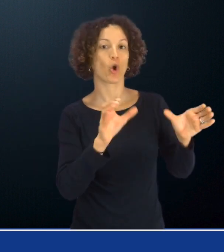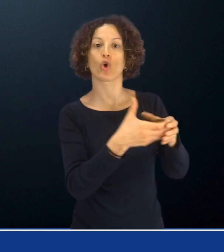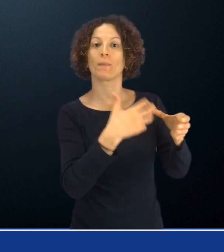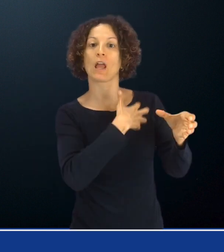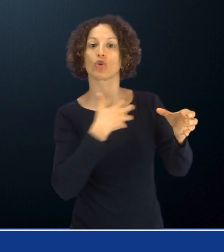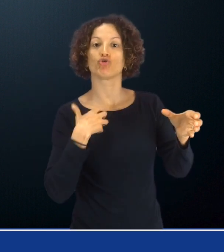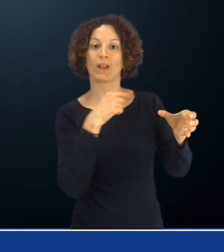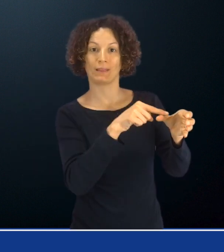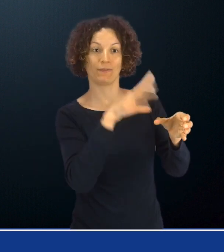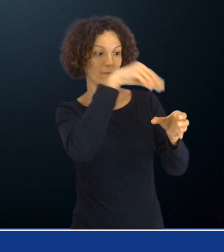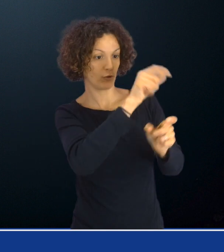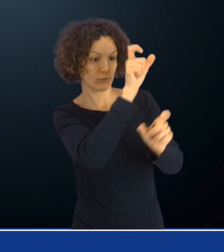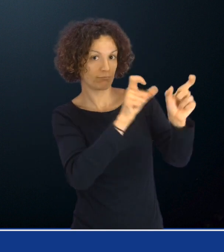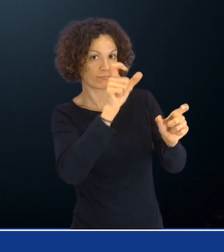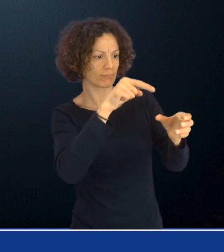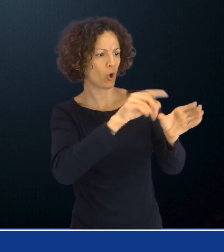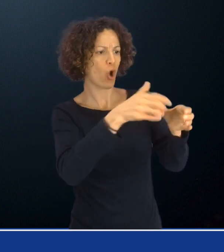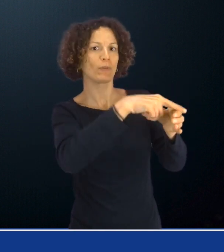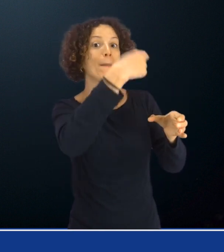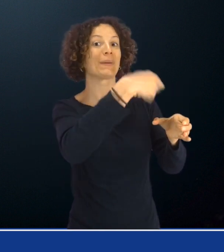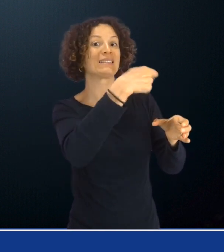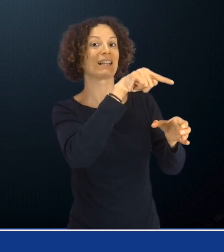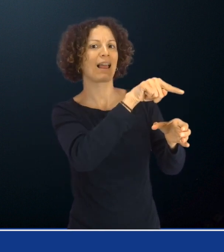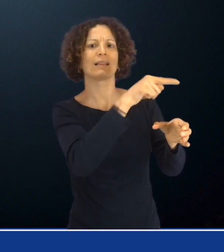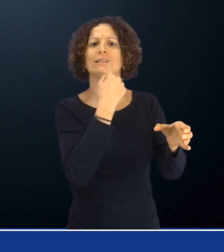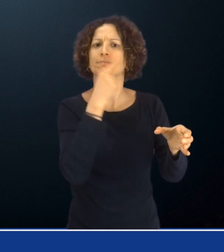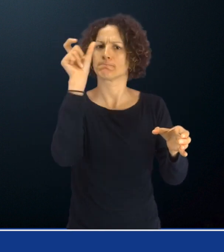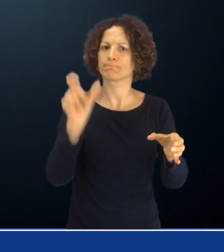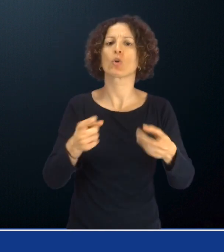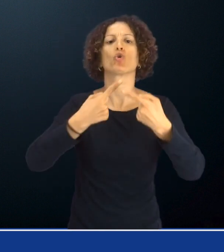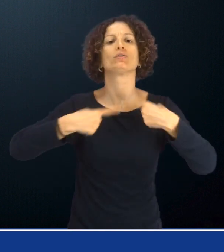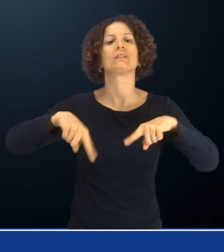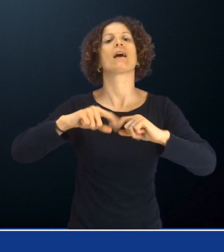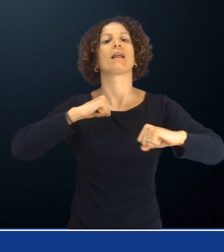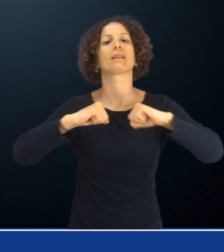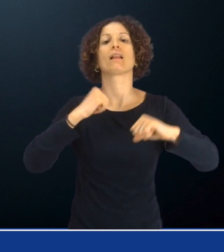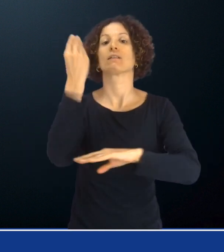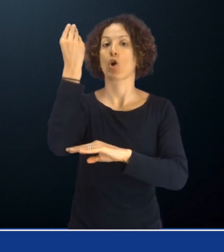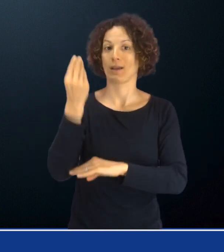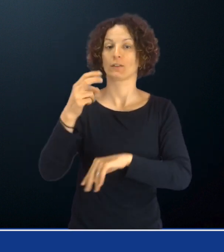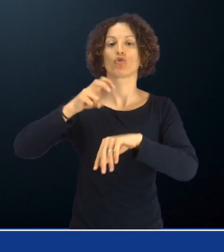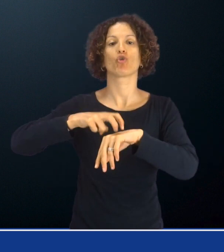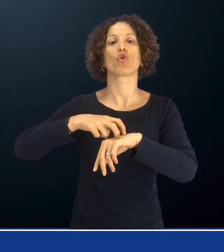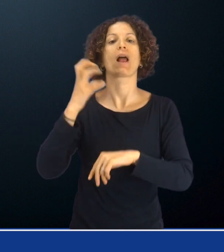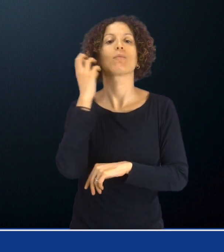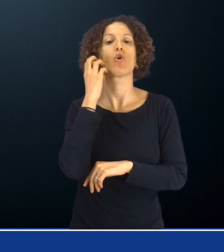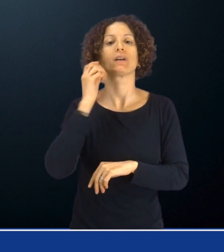il comitato scientifico il cui presidente è il consigliere direttivo Hans Giuseppe amorini è composto